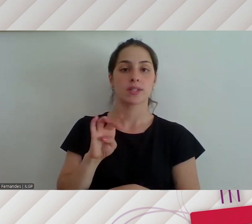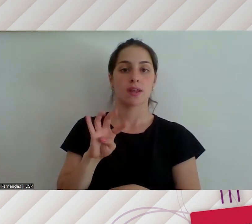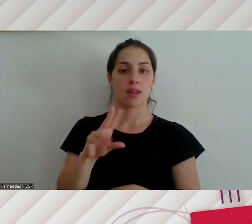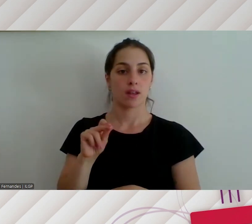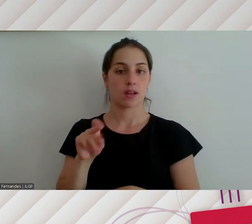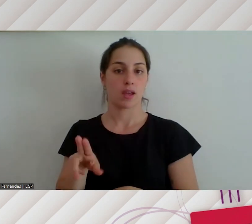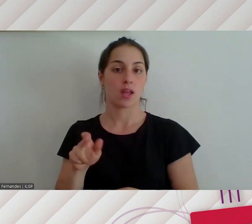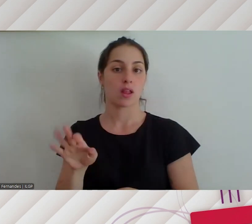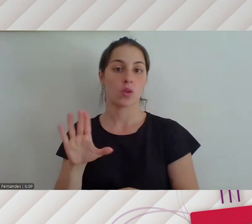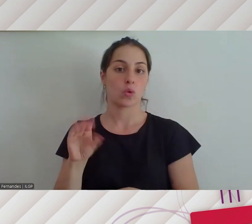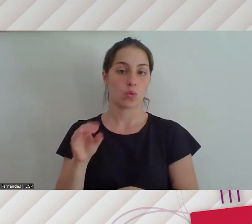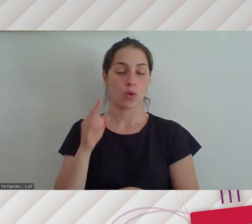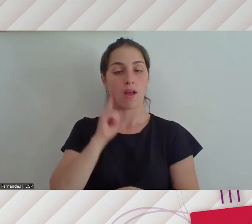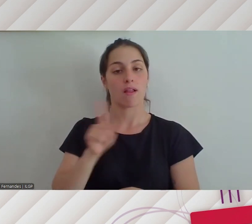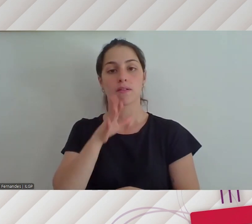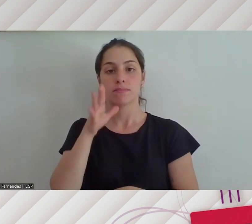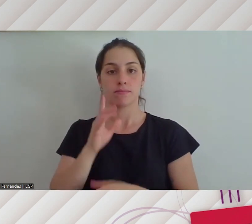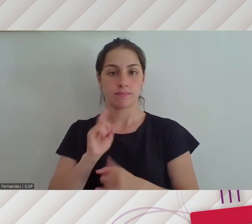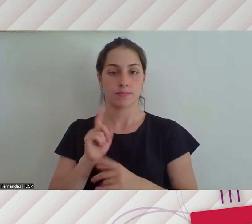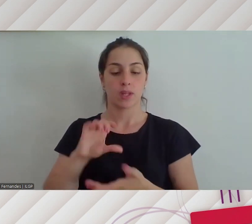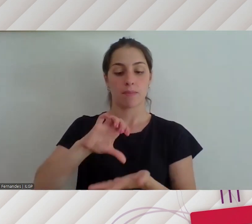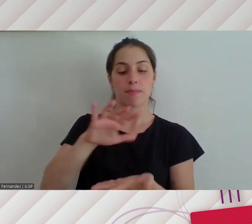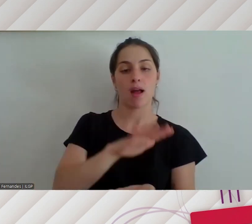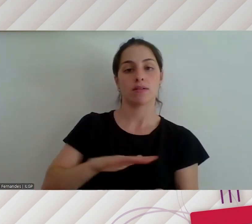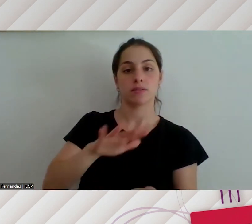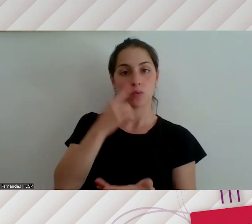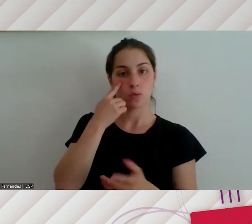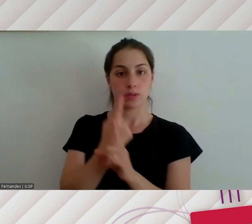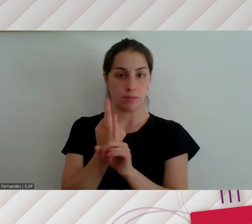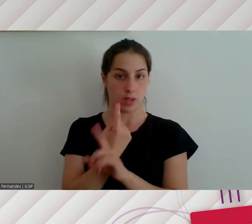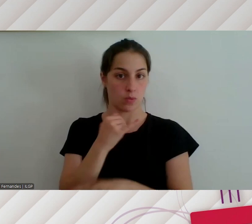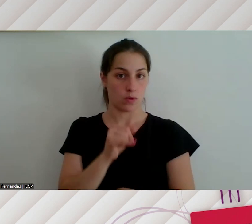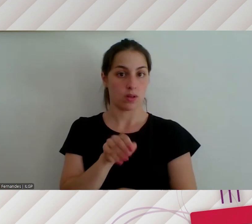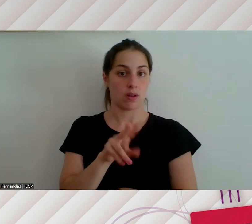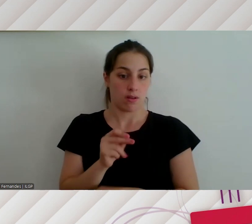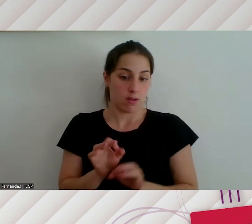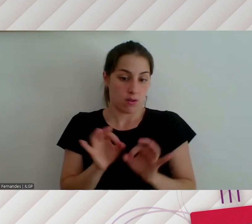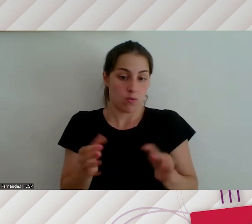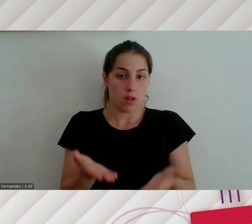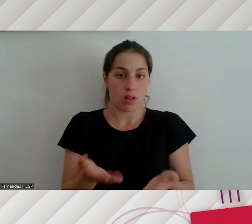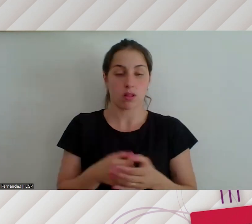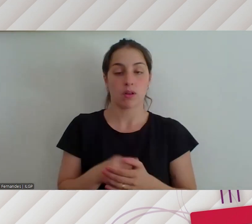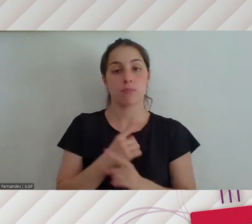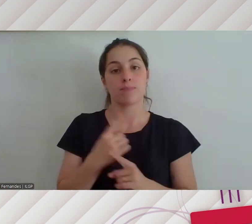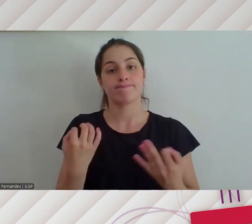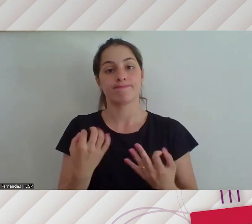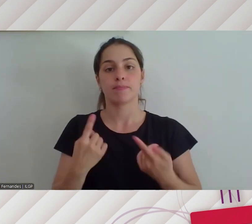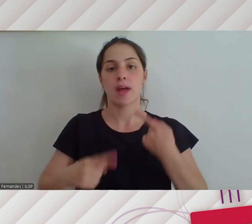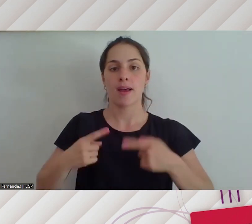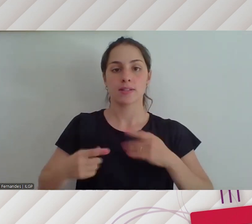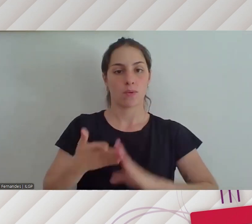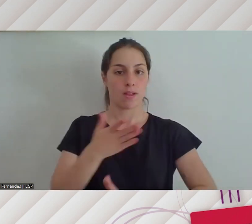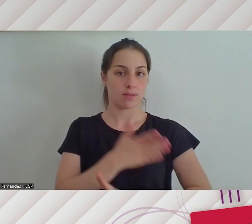em que se fala do INA como uma praça do conhecimento. De facto, o INA viveu num palácio, mas que